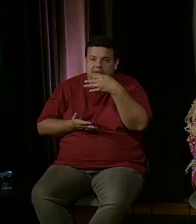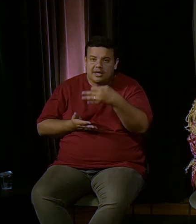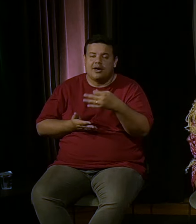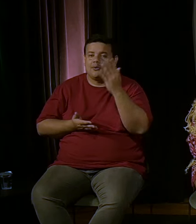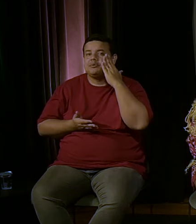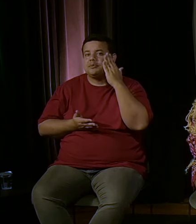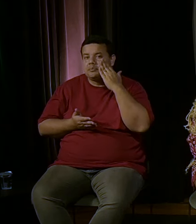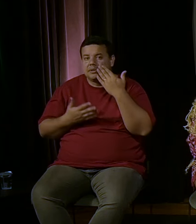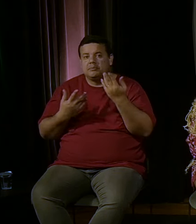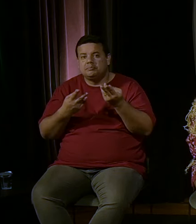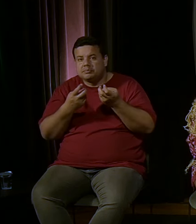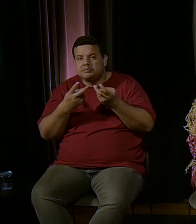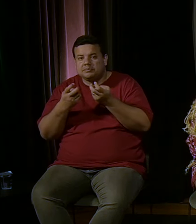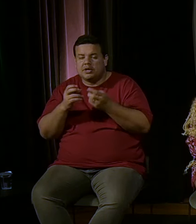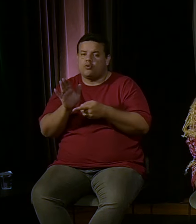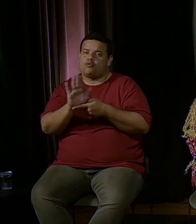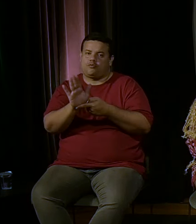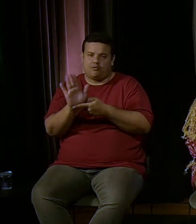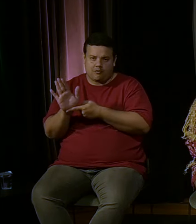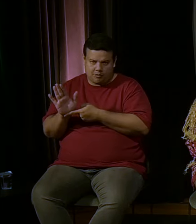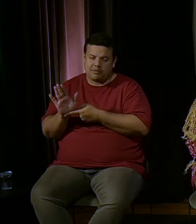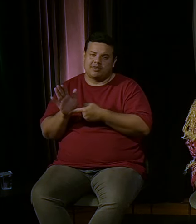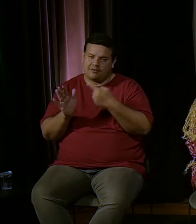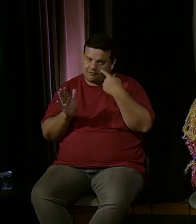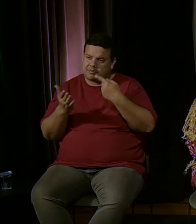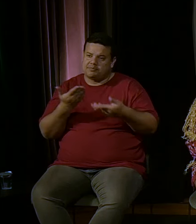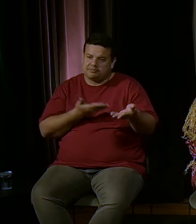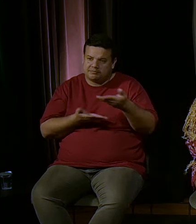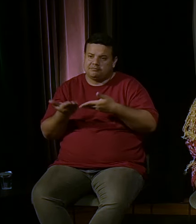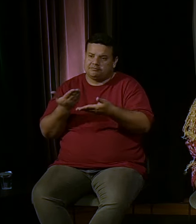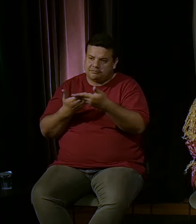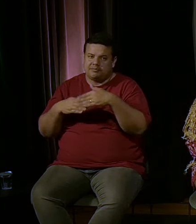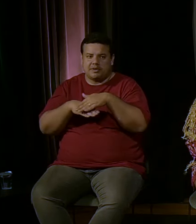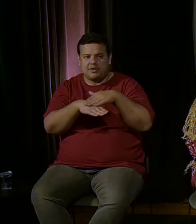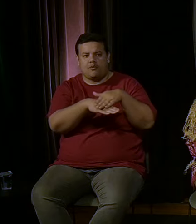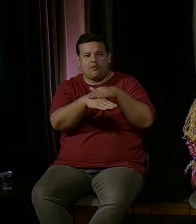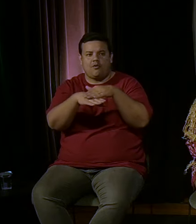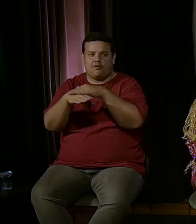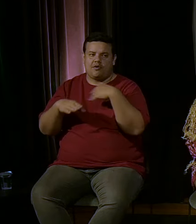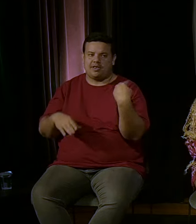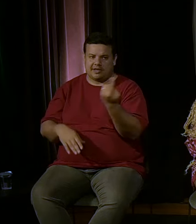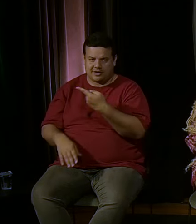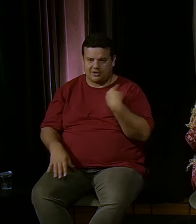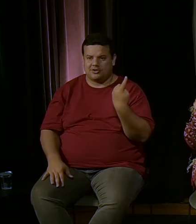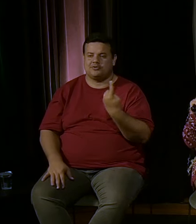saber impressões. Então, vamos fazer com que essa conversa se alargue mesmo entre a gente.